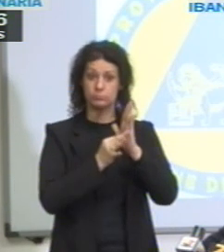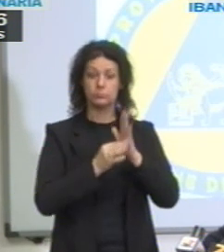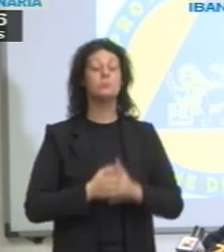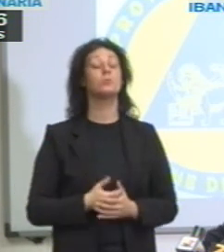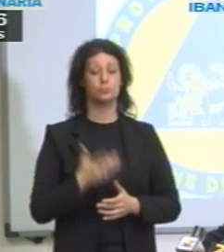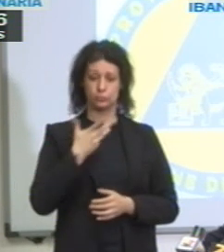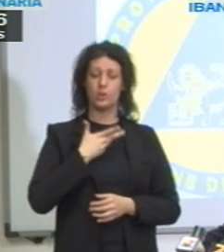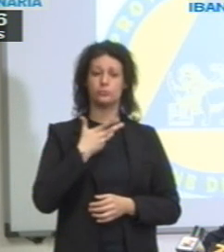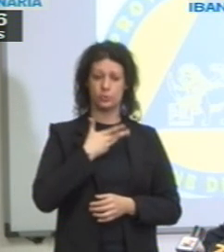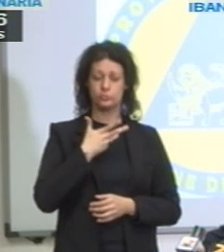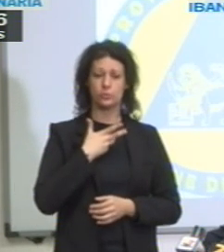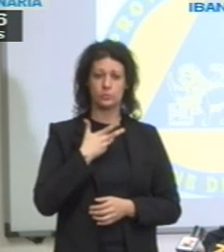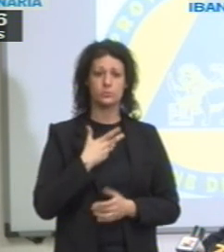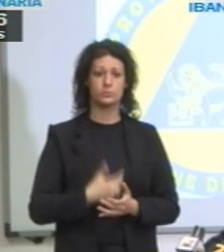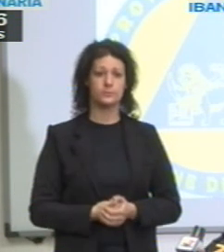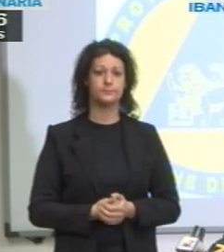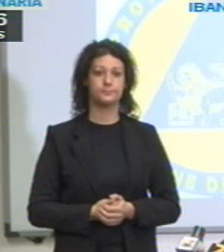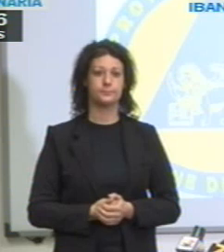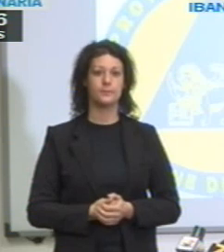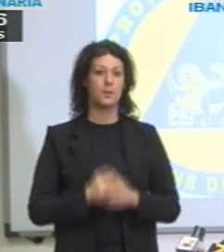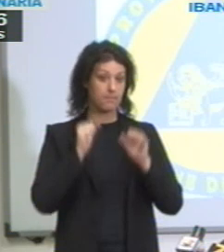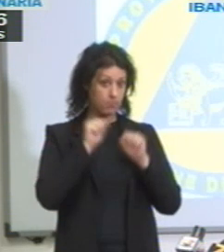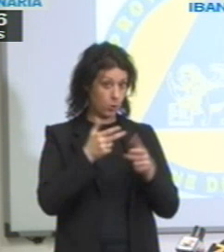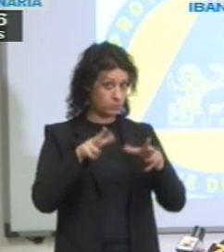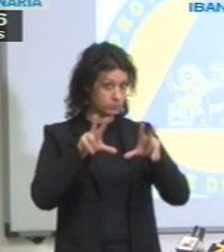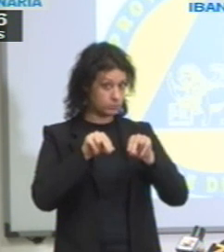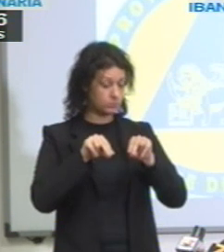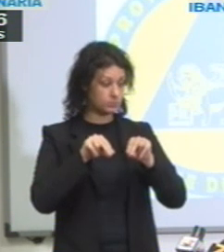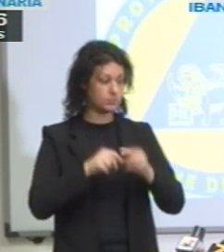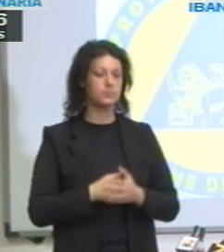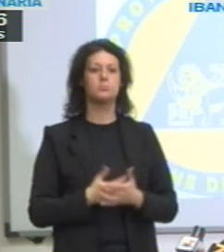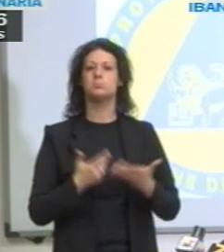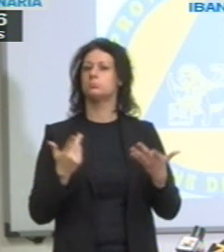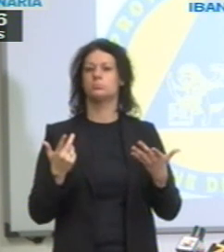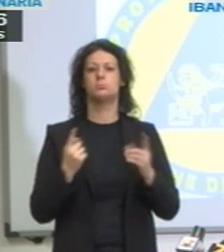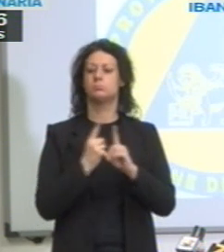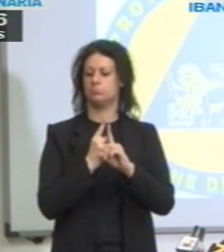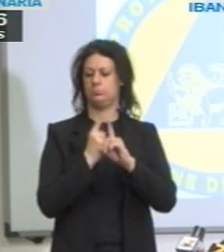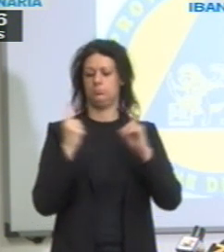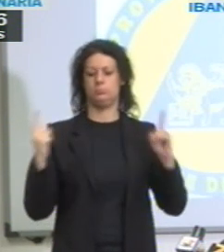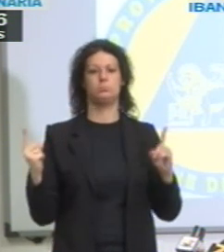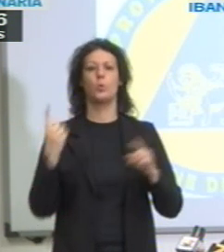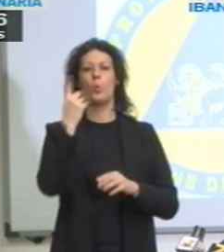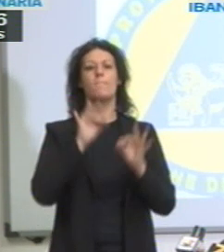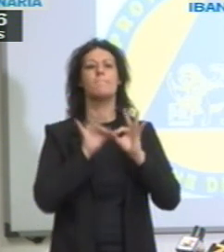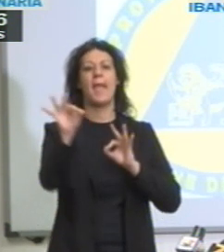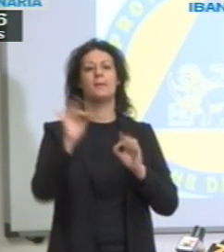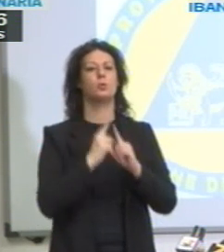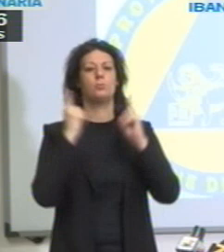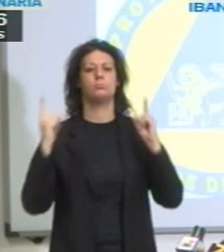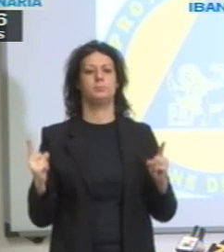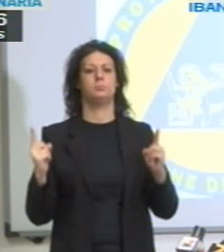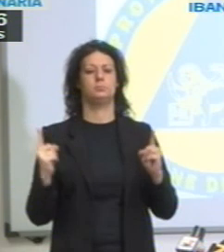guida, scusami. Perfetto, ce le può ricordare per vedere il distanziamento sociale, che se da lunedì entrano in funzione?